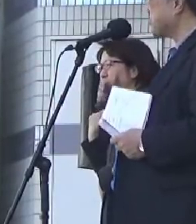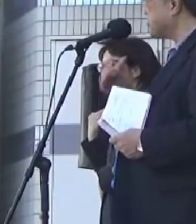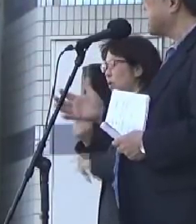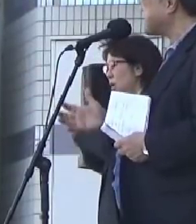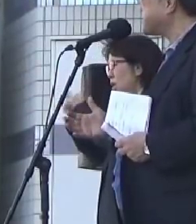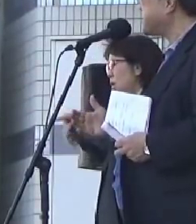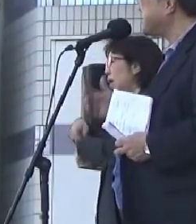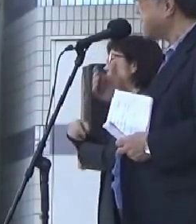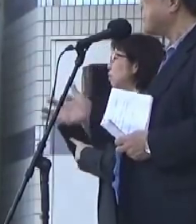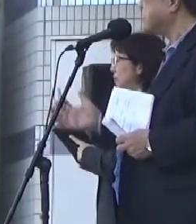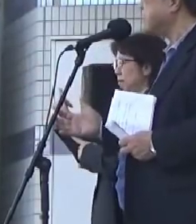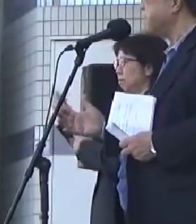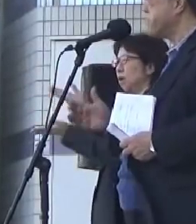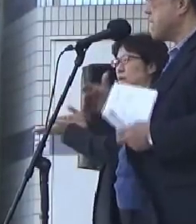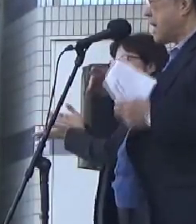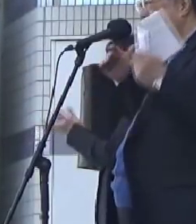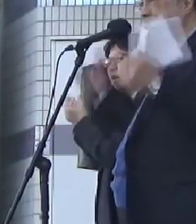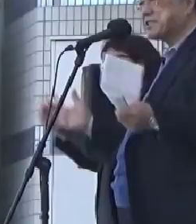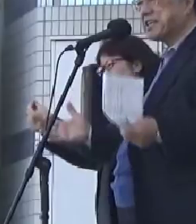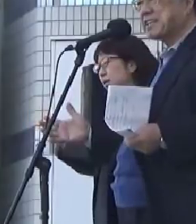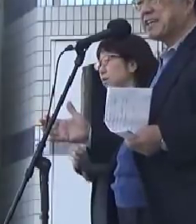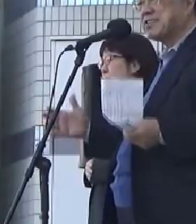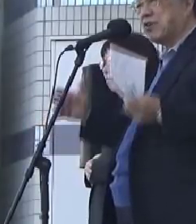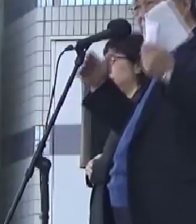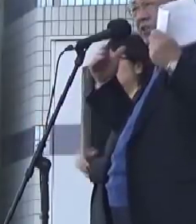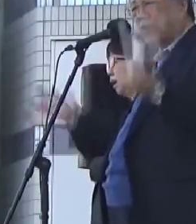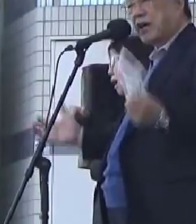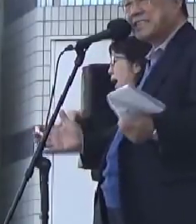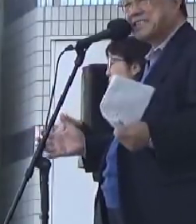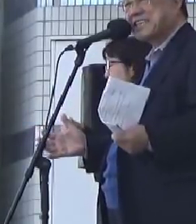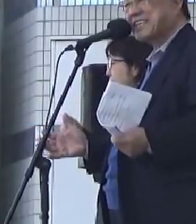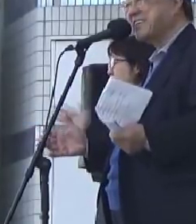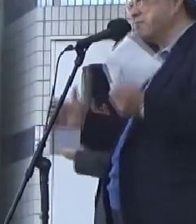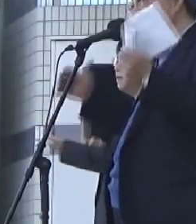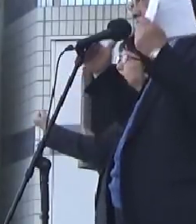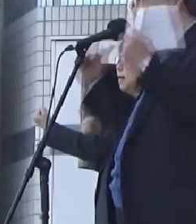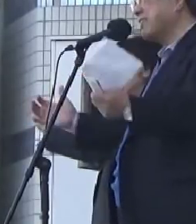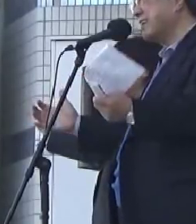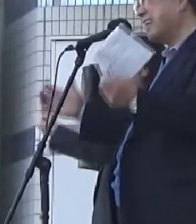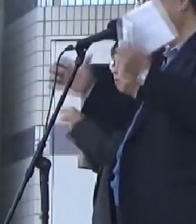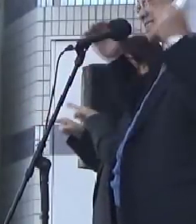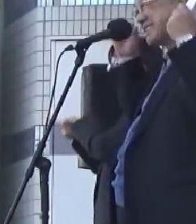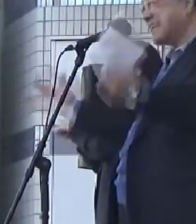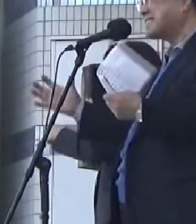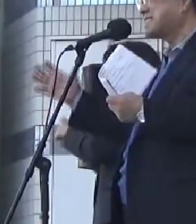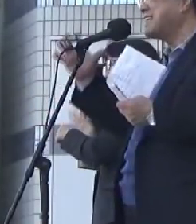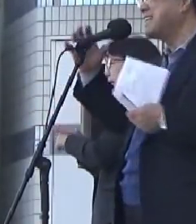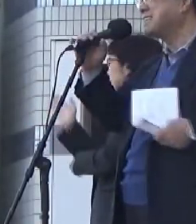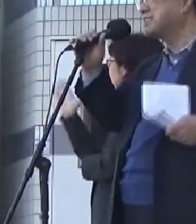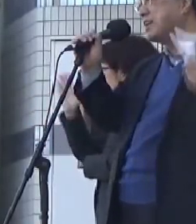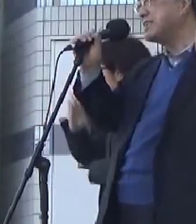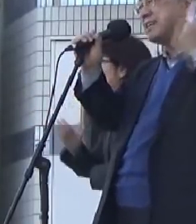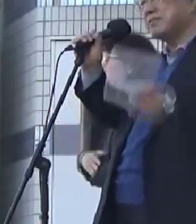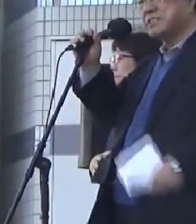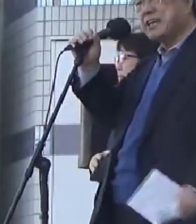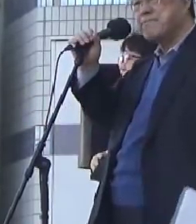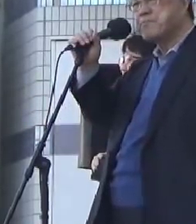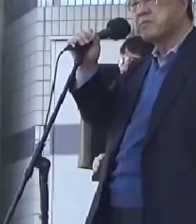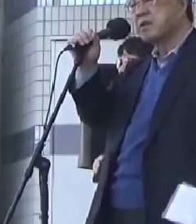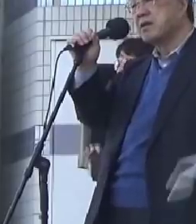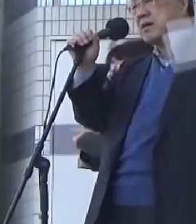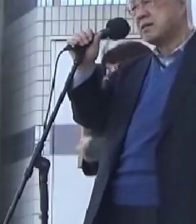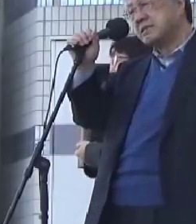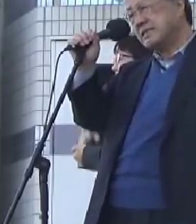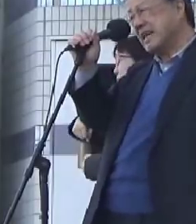が告発していたように安倍政権の共犯者に我々は絶対なってはなりません